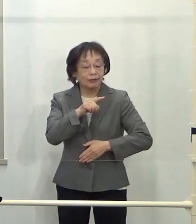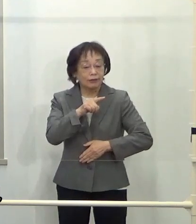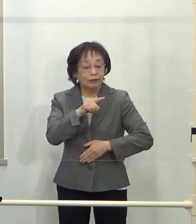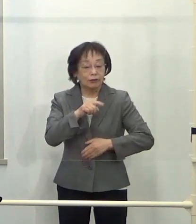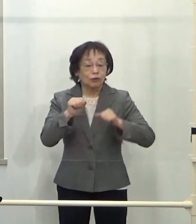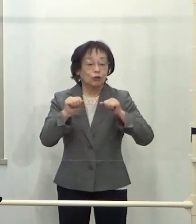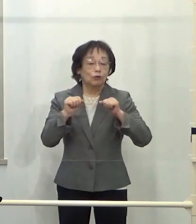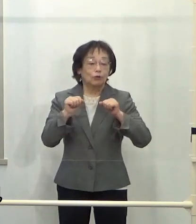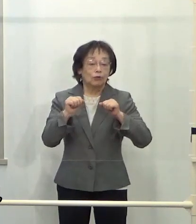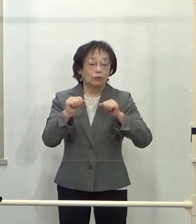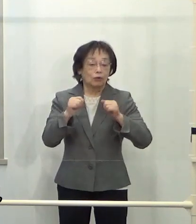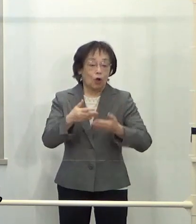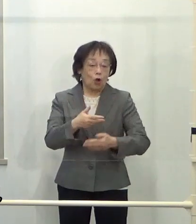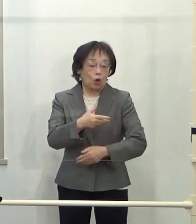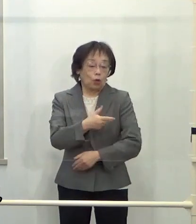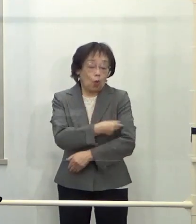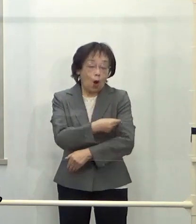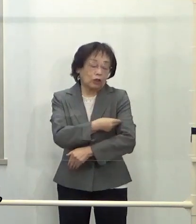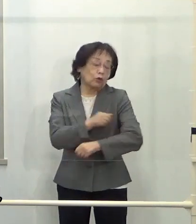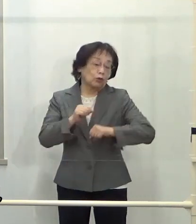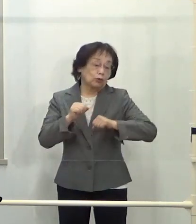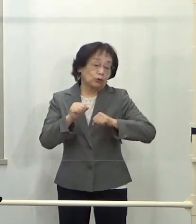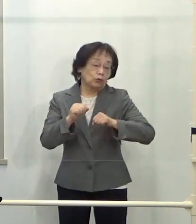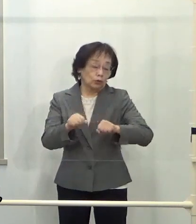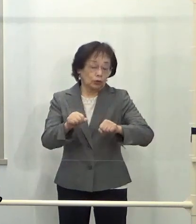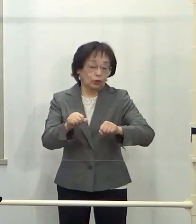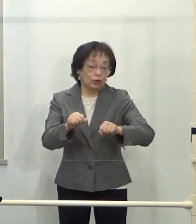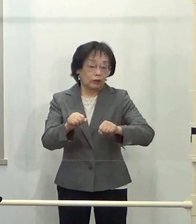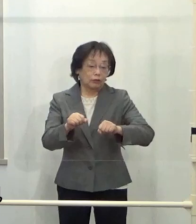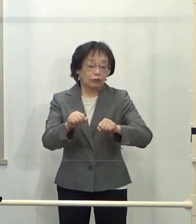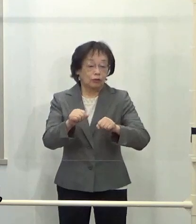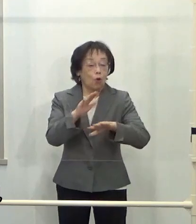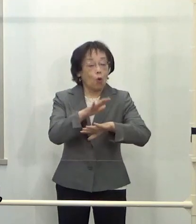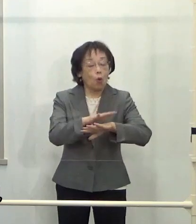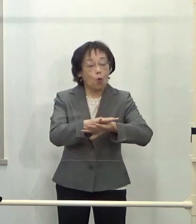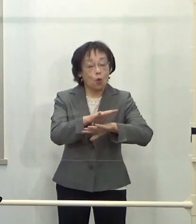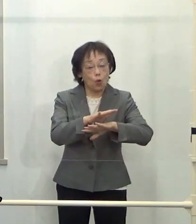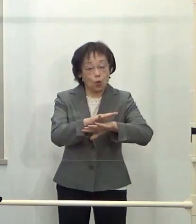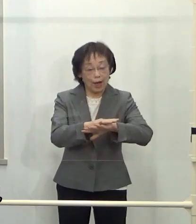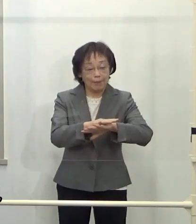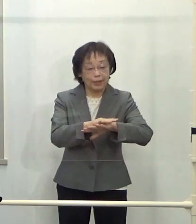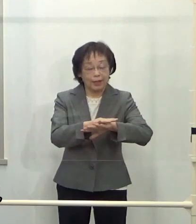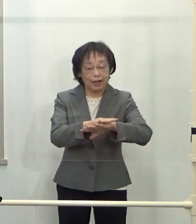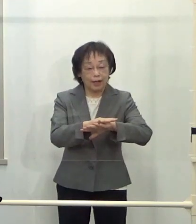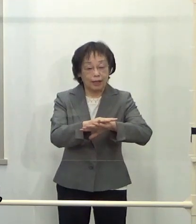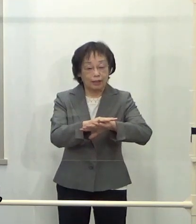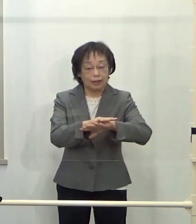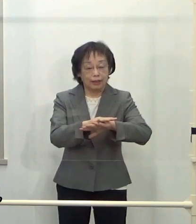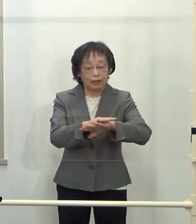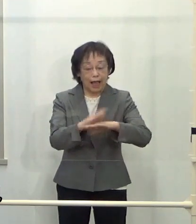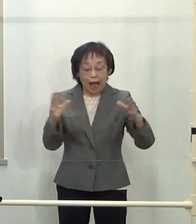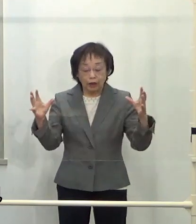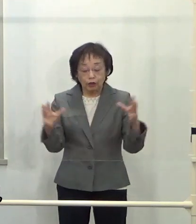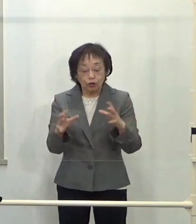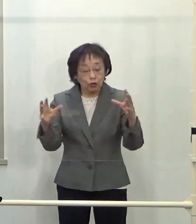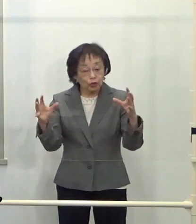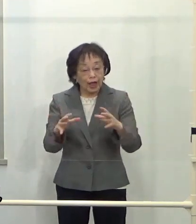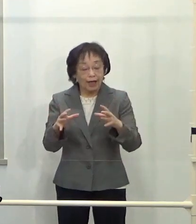行う、間違いなく接種をするためにはですね、 集団接種